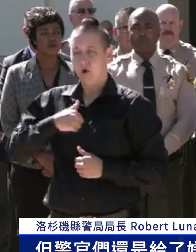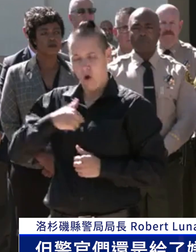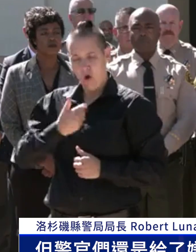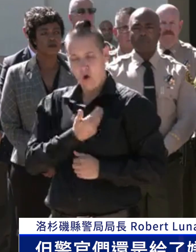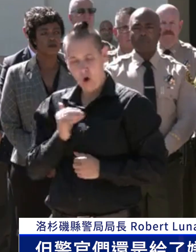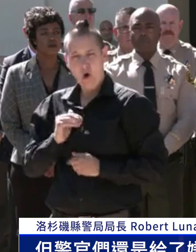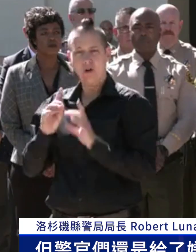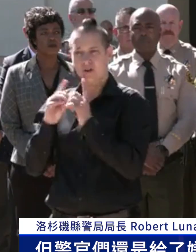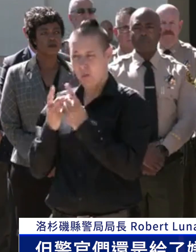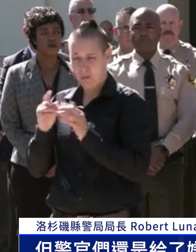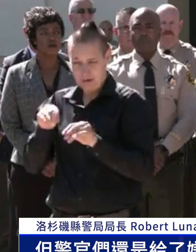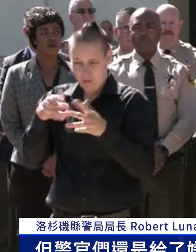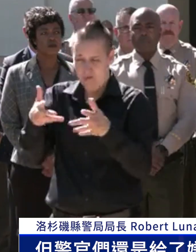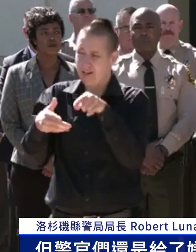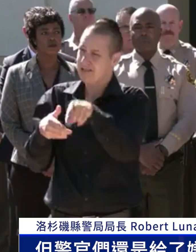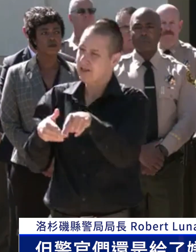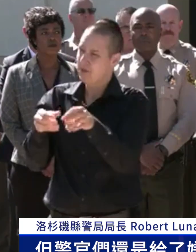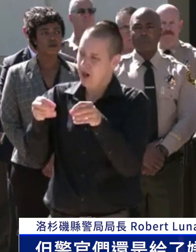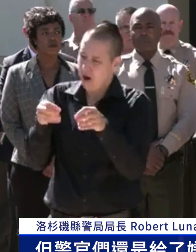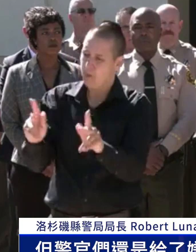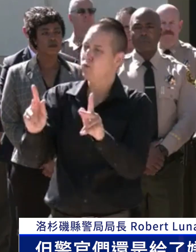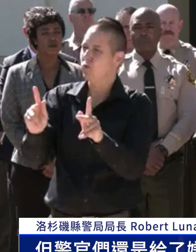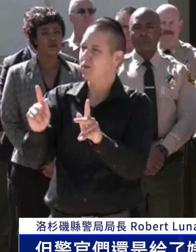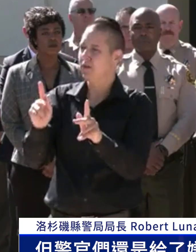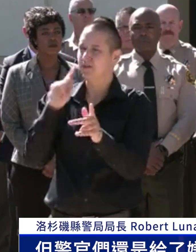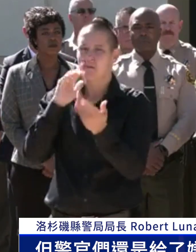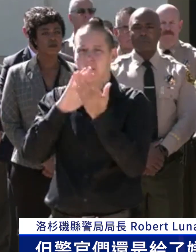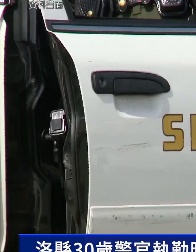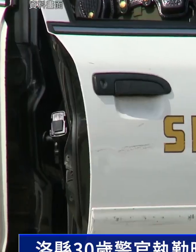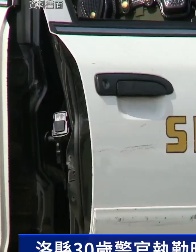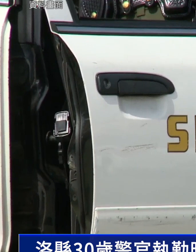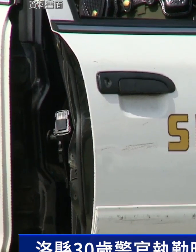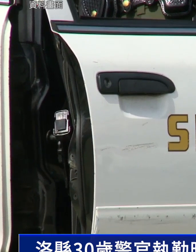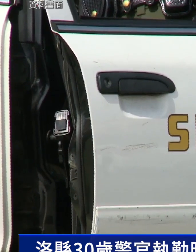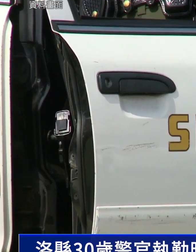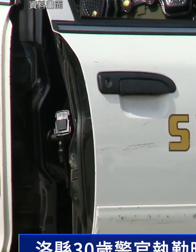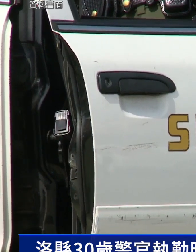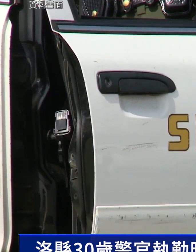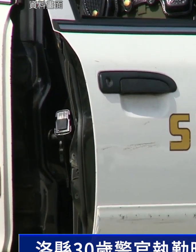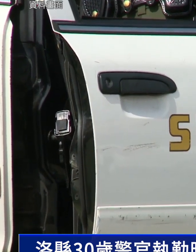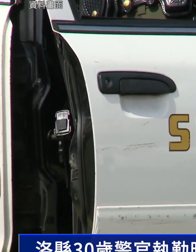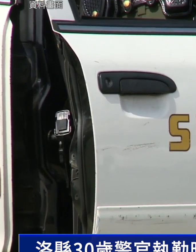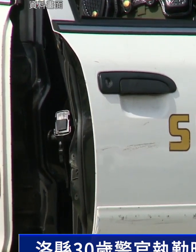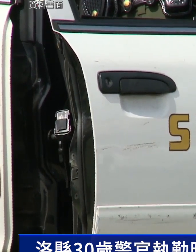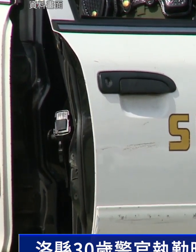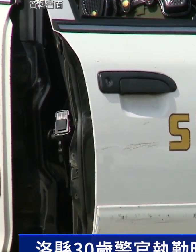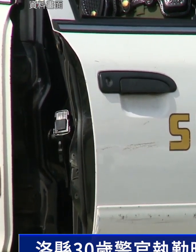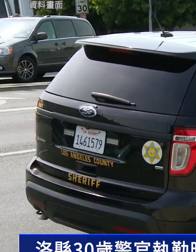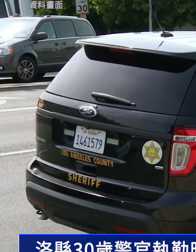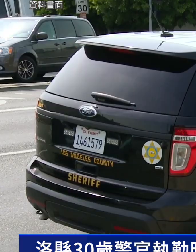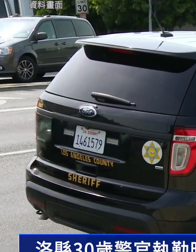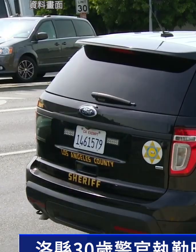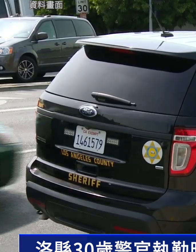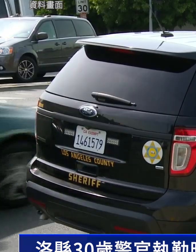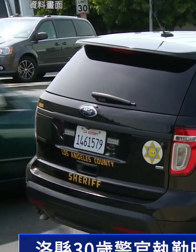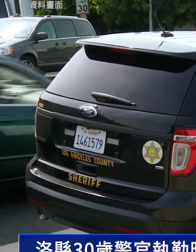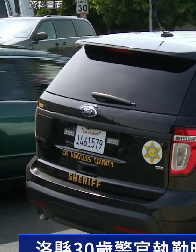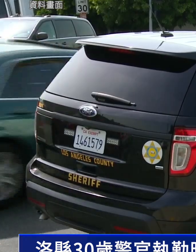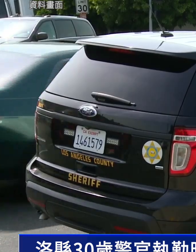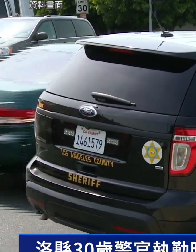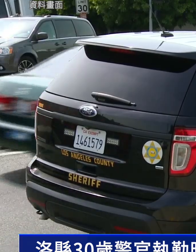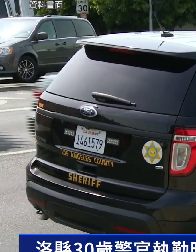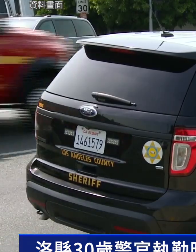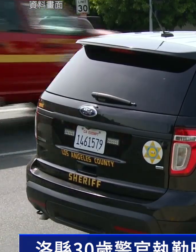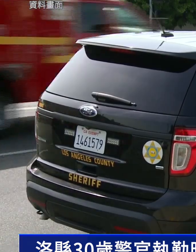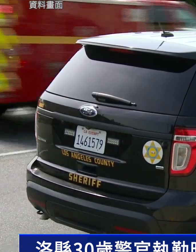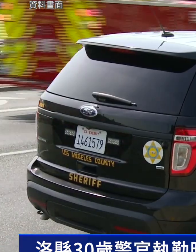and women gave this individual a chance to take him into custody peacefully. 上周六下午六点左右，30岁的洛县警局官员克